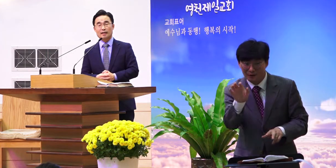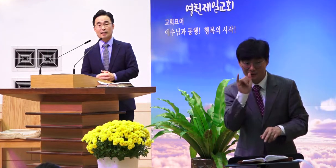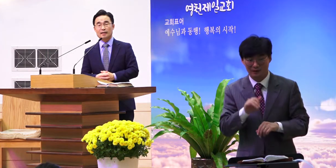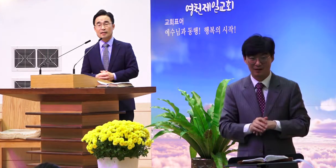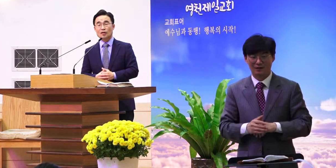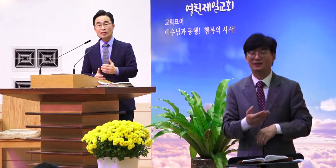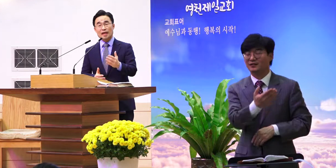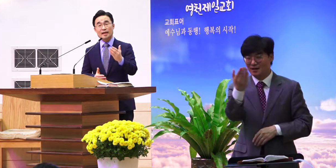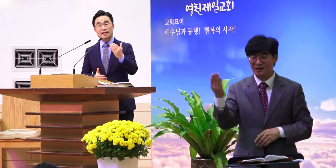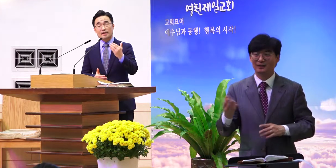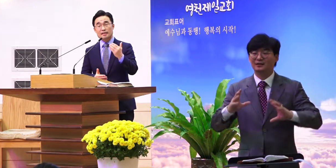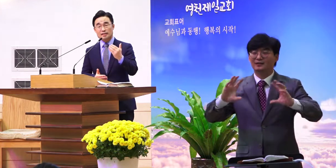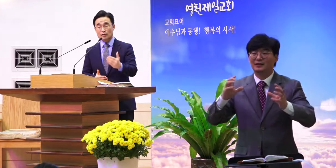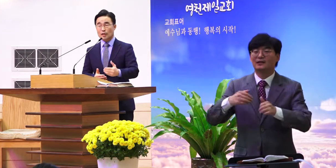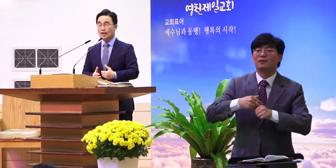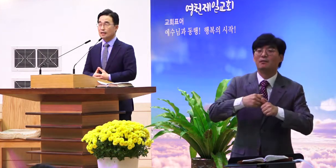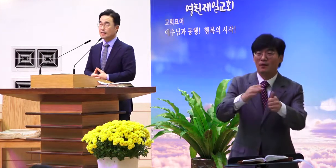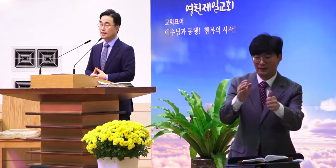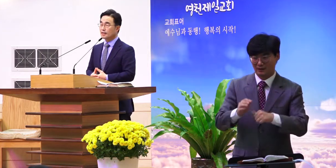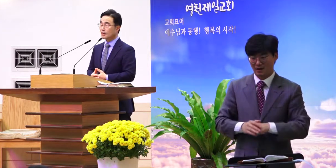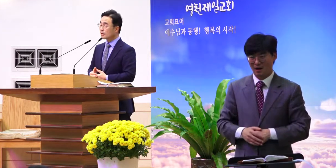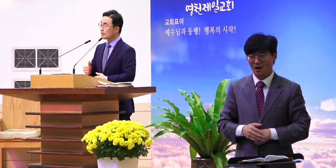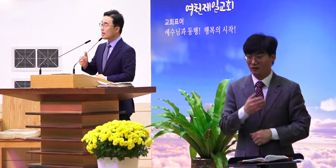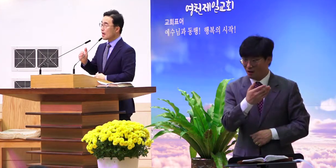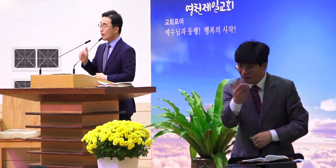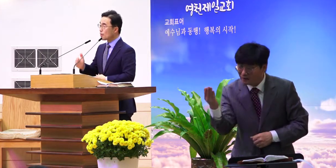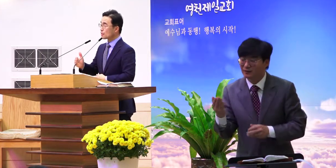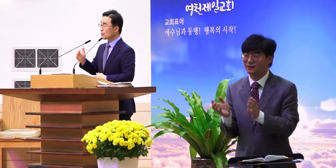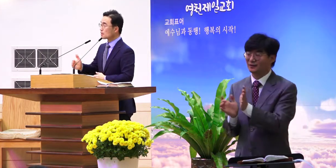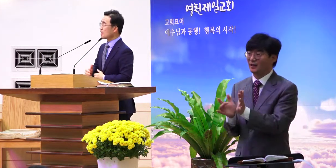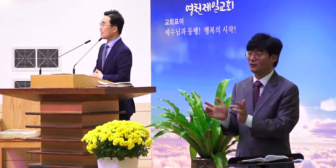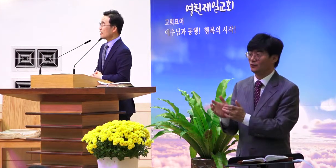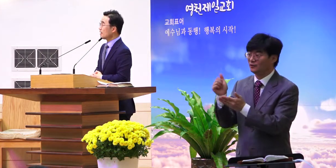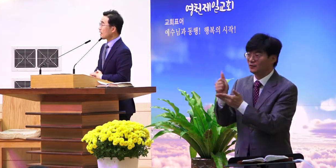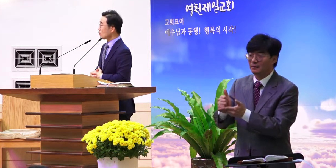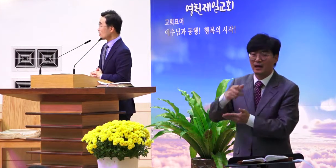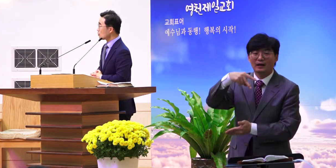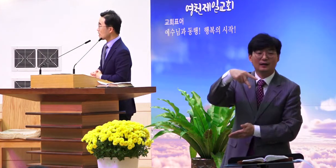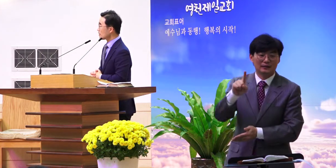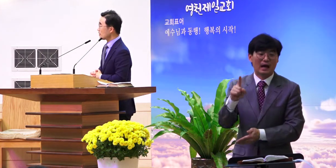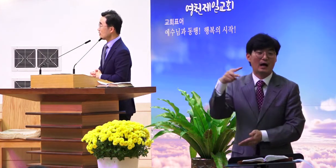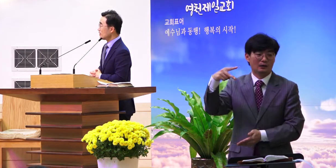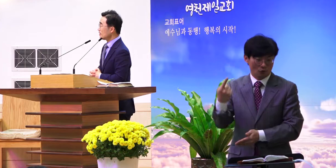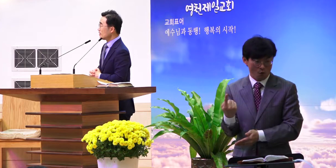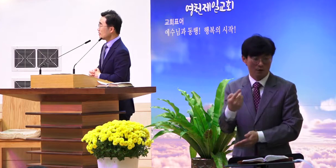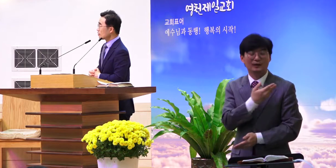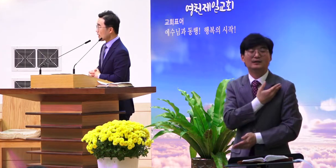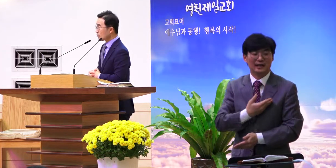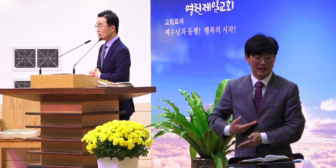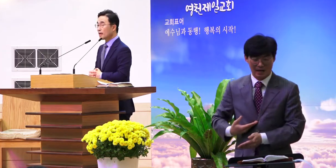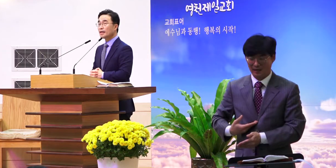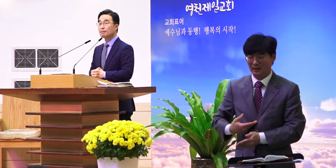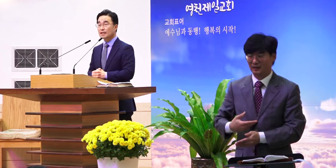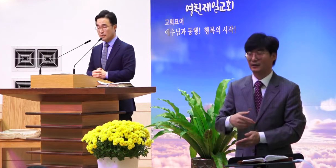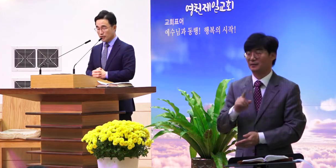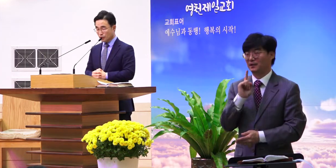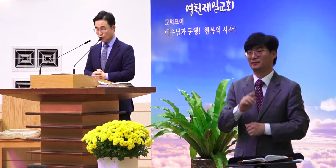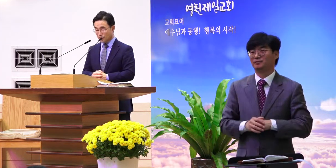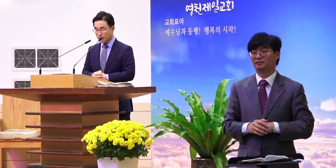보낸다. 너는 나의 사도다. 너는 아포스톨로스다. 라고 예수님께서 저와